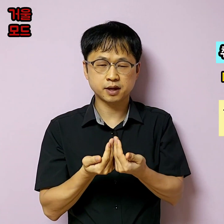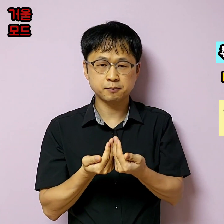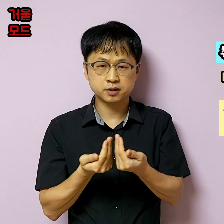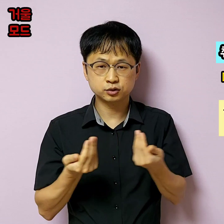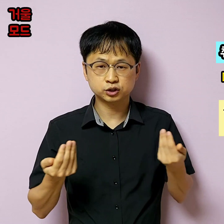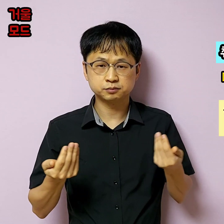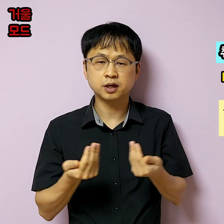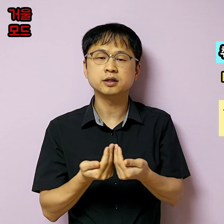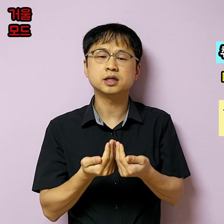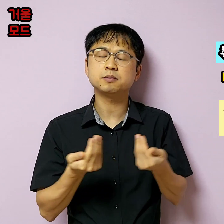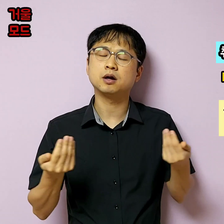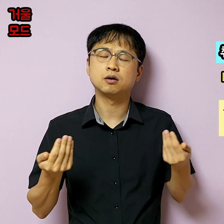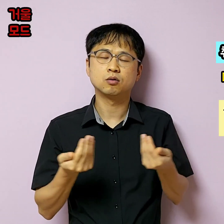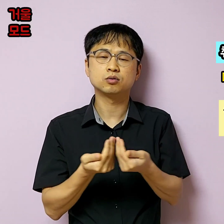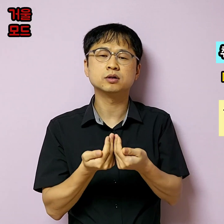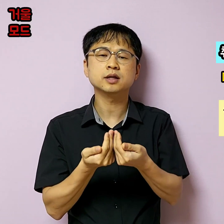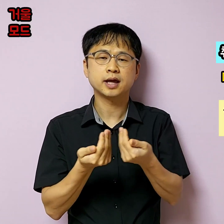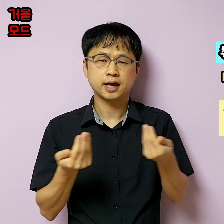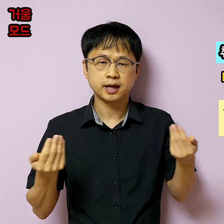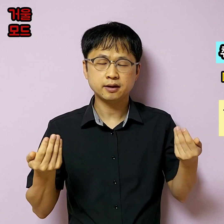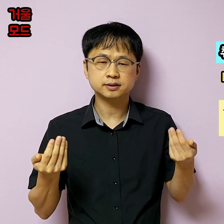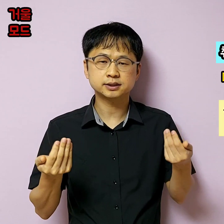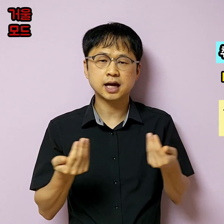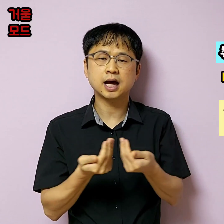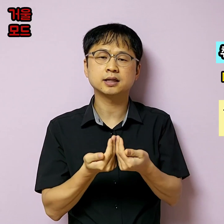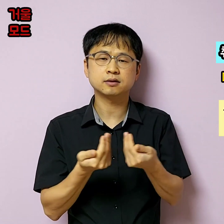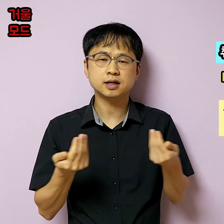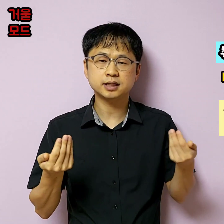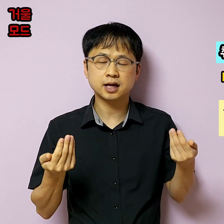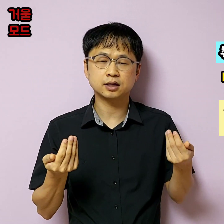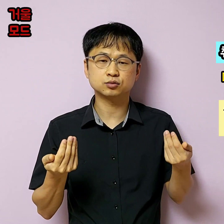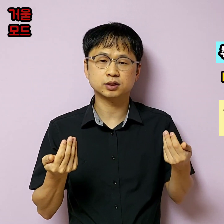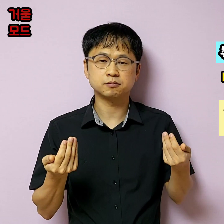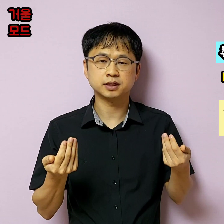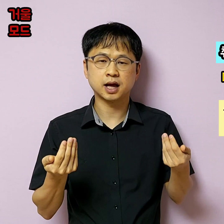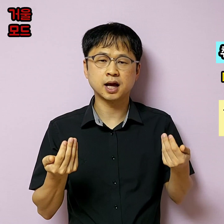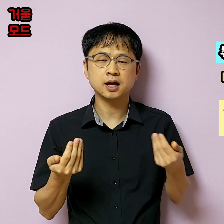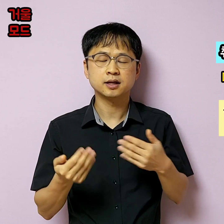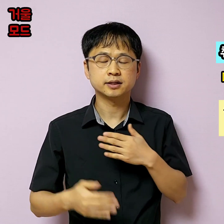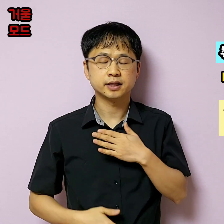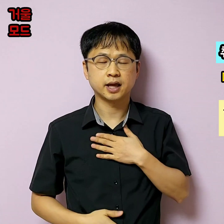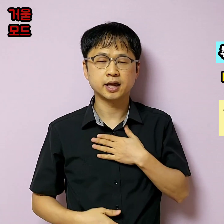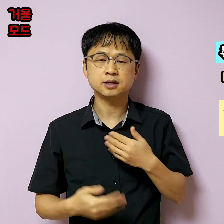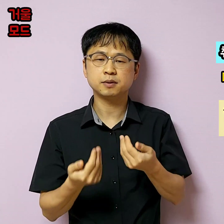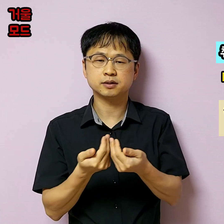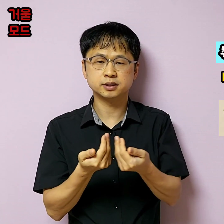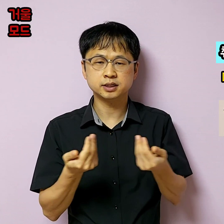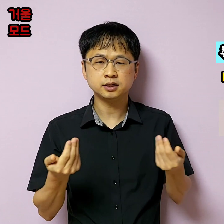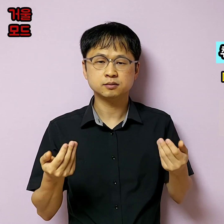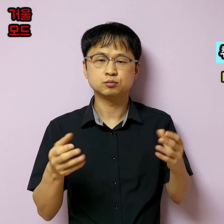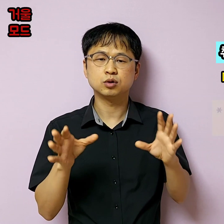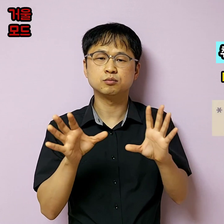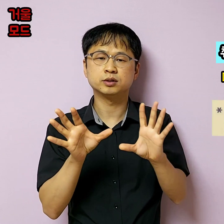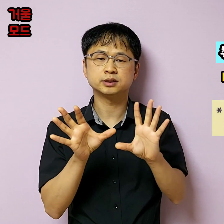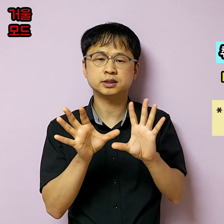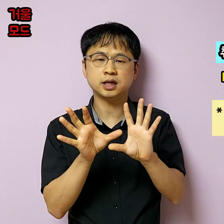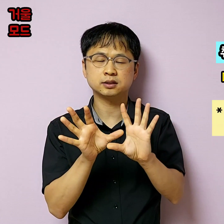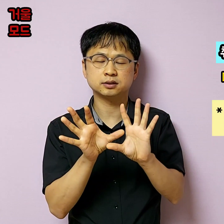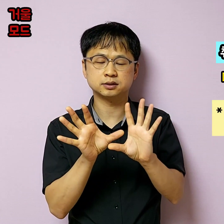다음에 벌려주시면 이별 혹은 헤어지다, 떠나다 라는 수어가 됩니다. 네, 이별의 무엇무엇의 하는